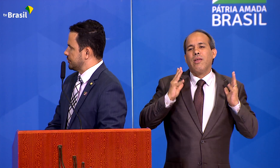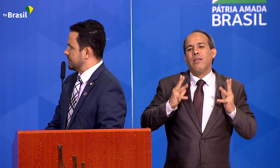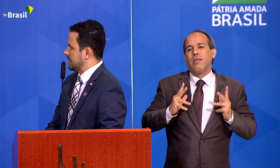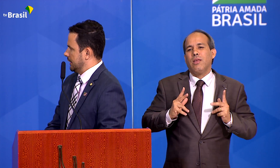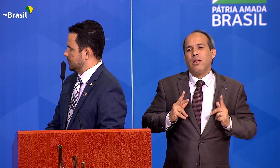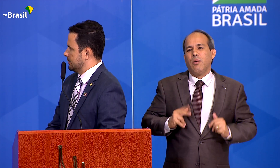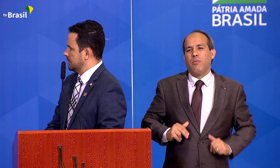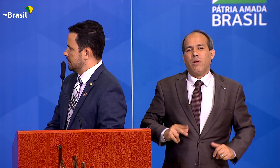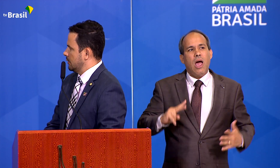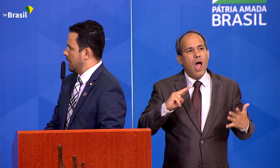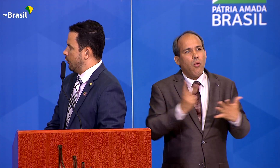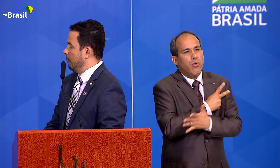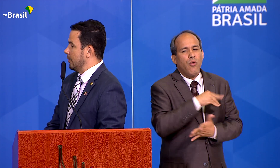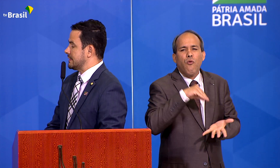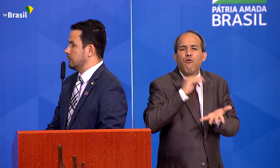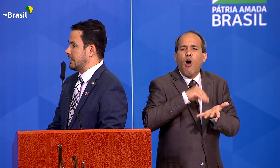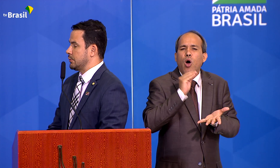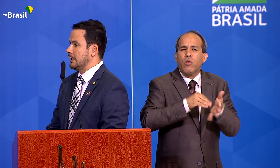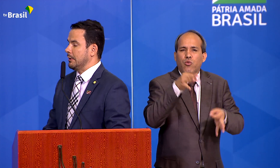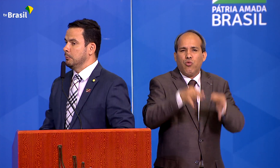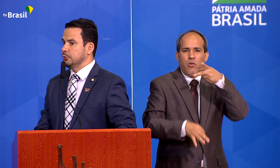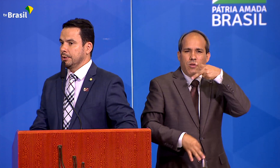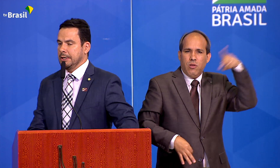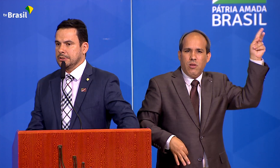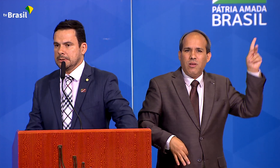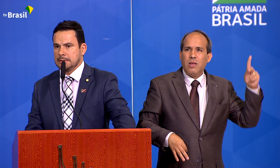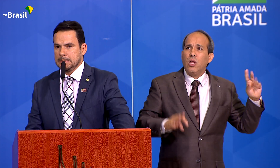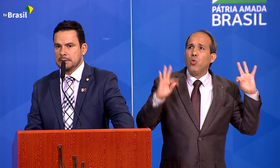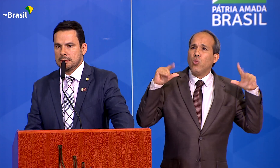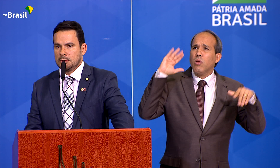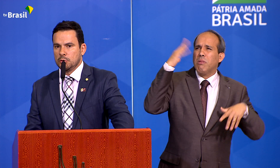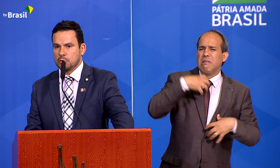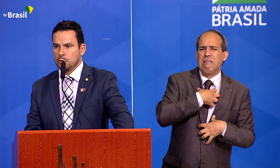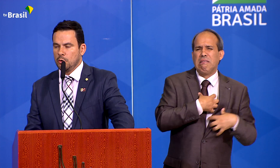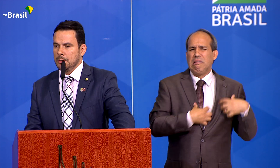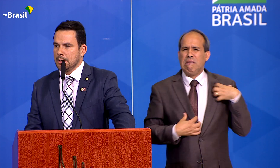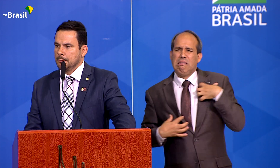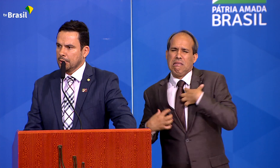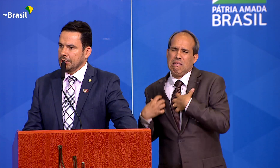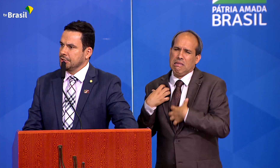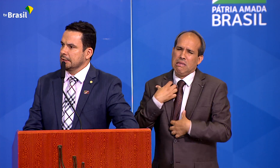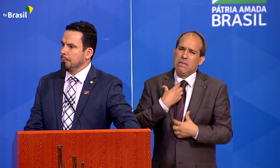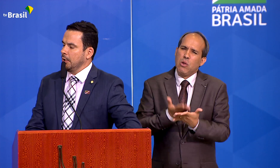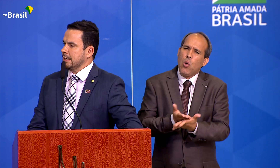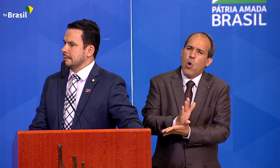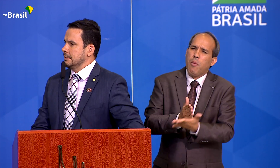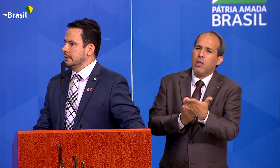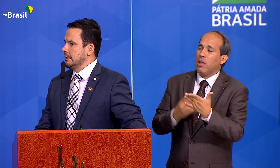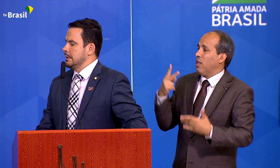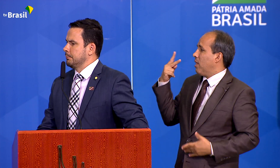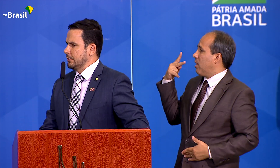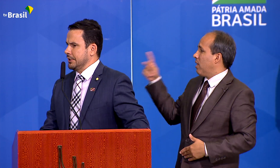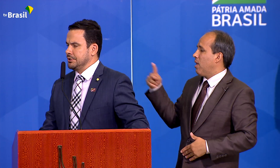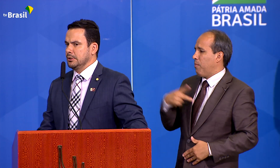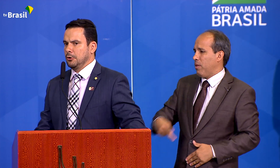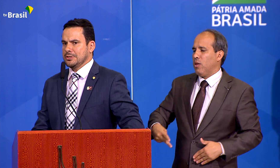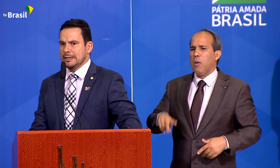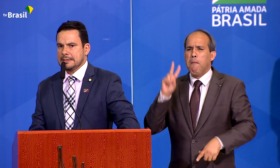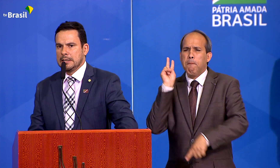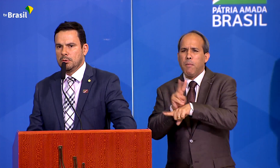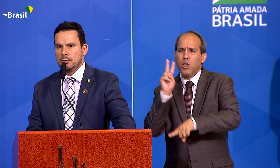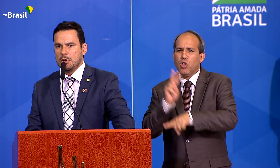a um injustiçado a comoção Nacional era muito grande e o show protegendo a democracia